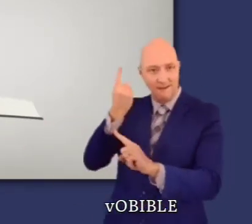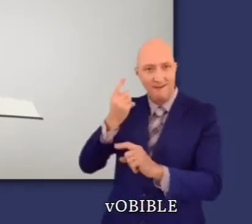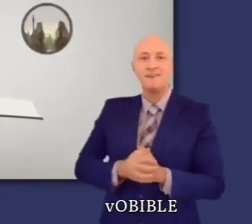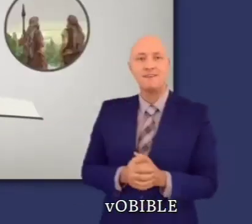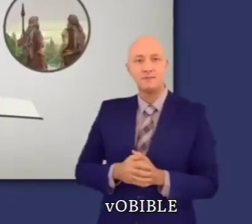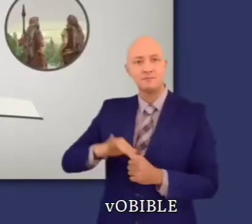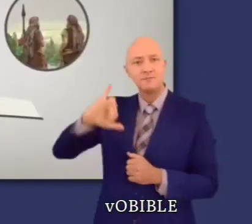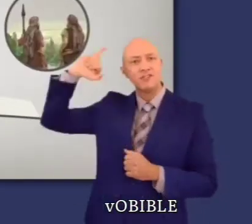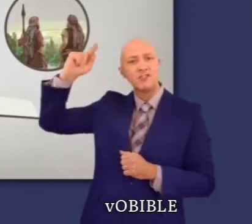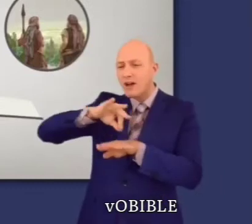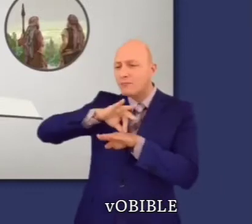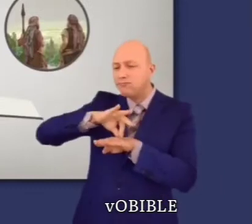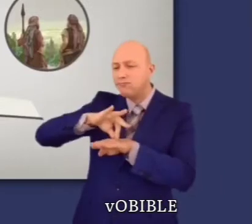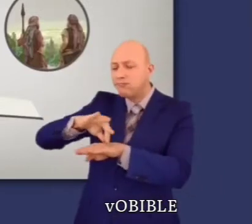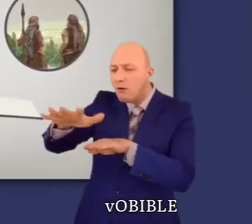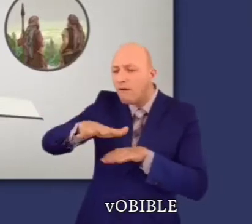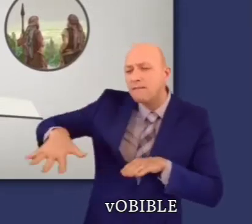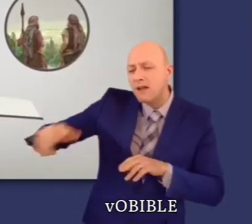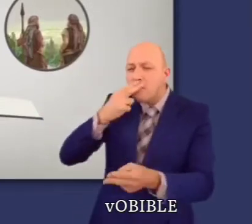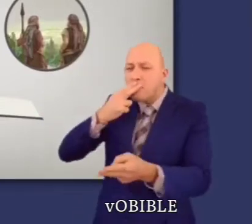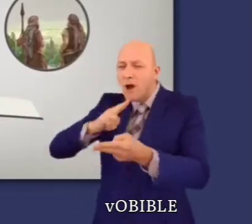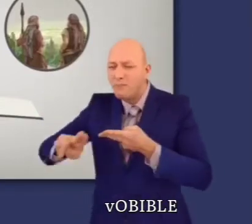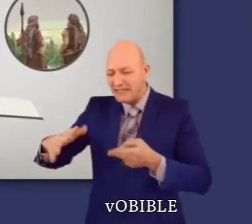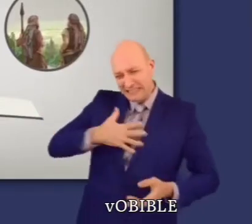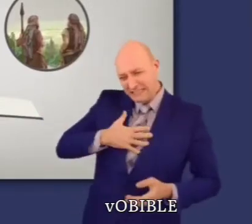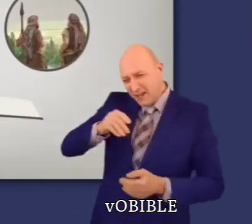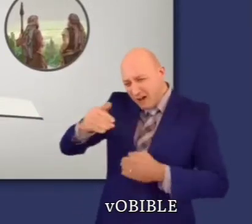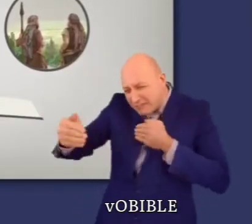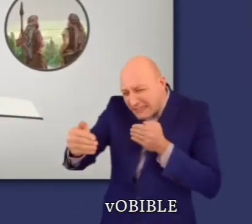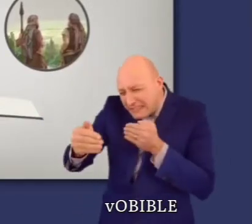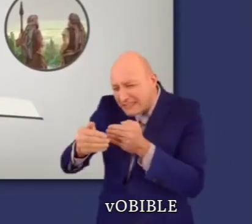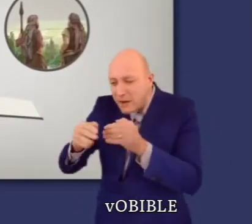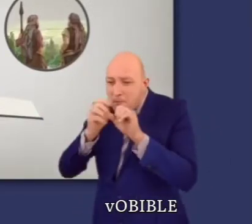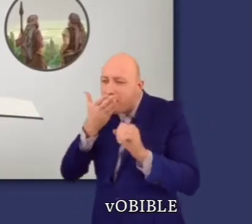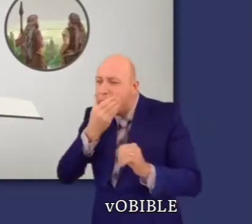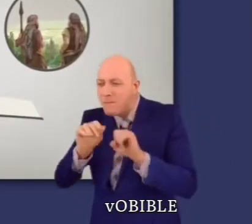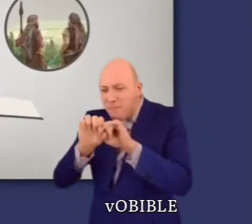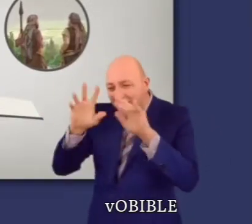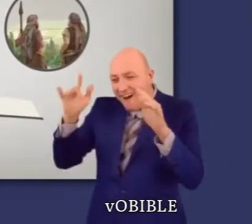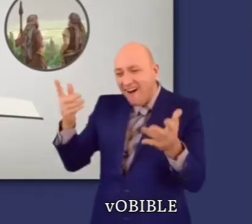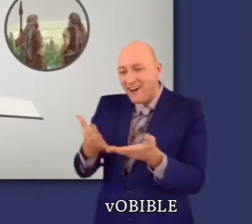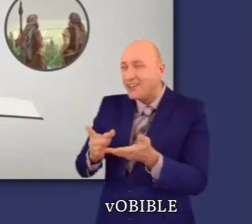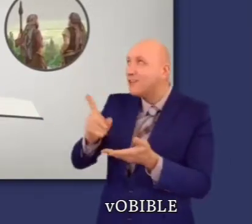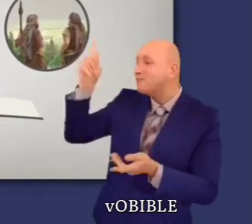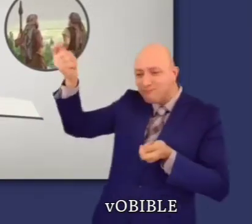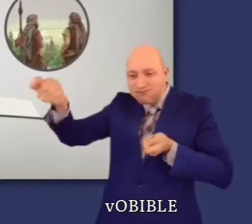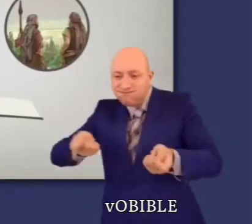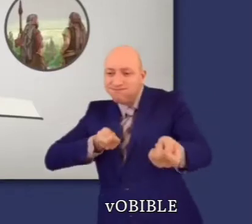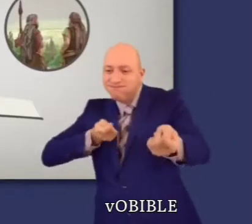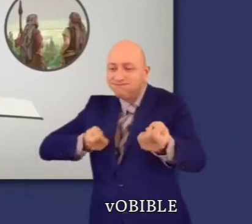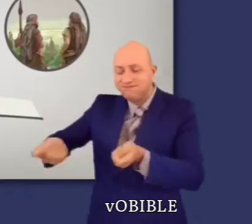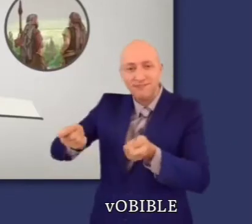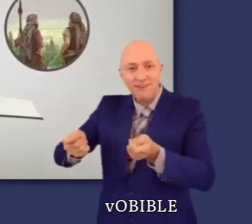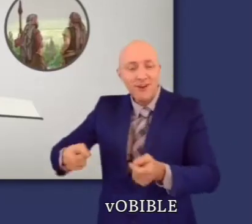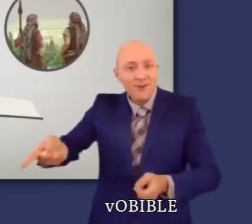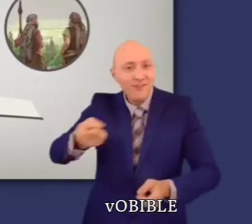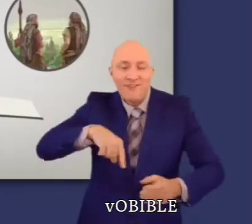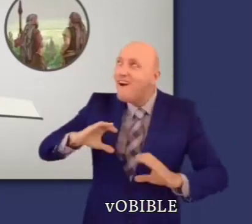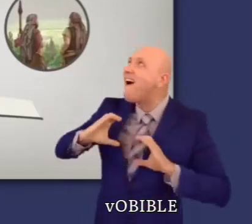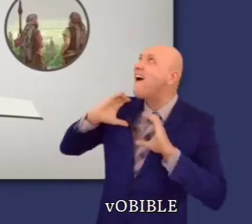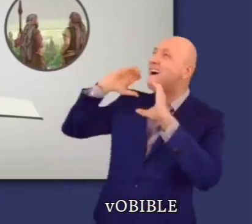Au cours de votre lecture du livre des Nombres, réfléchissez à la façon dont Jéhovah a patiemment guidé son peuple, à